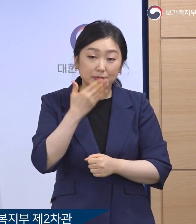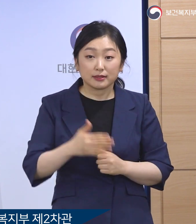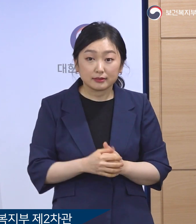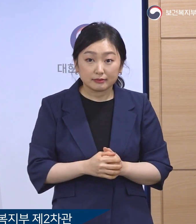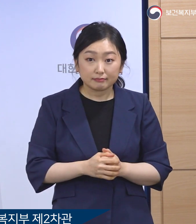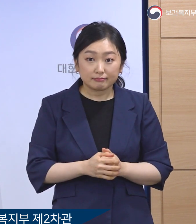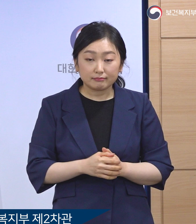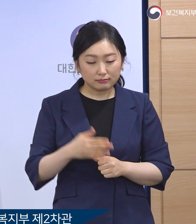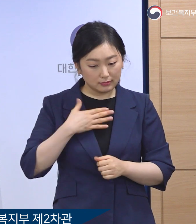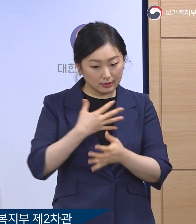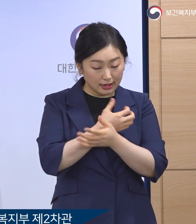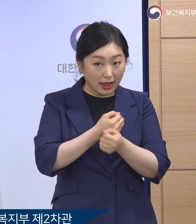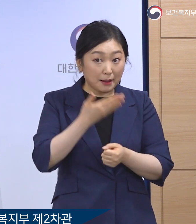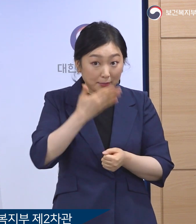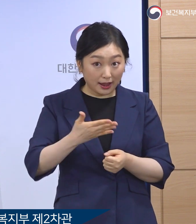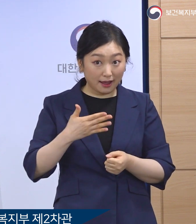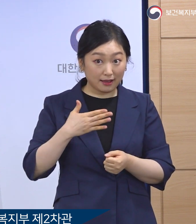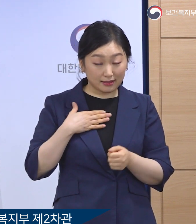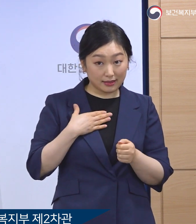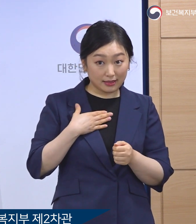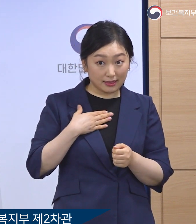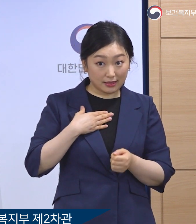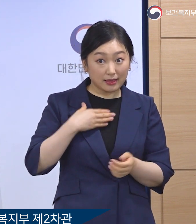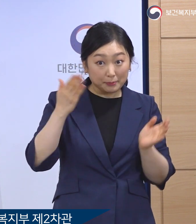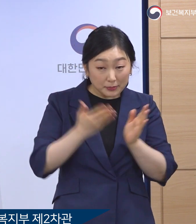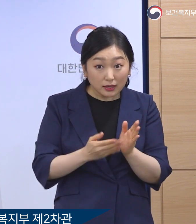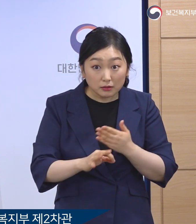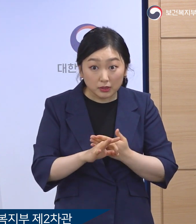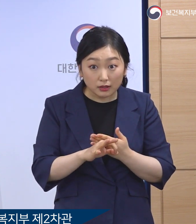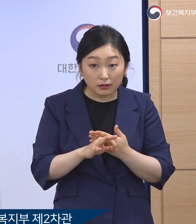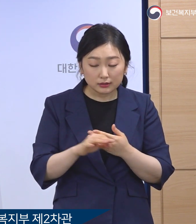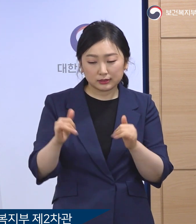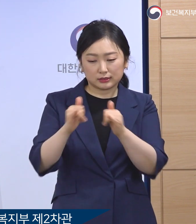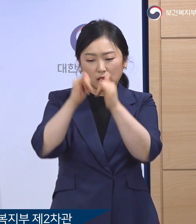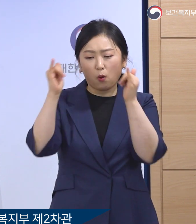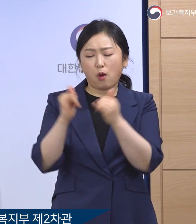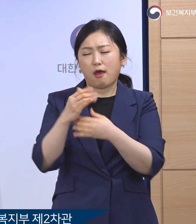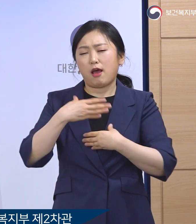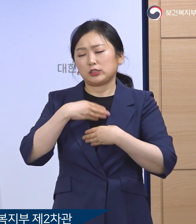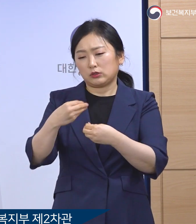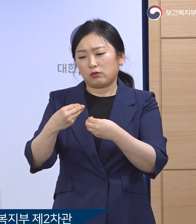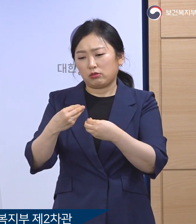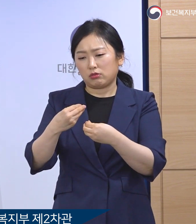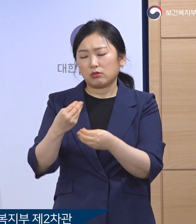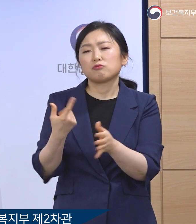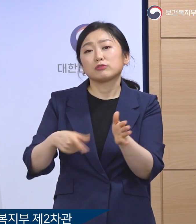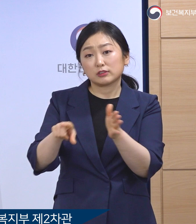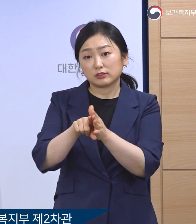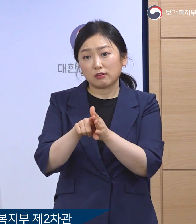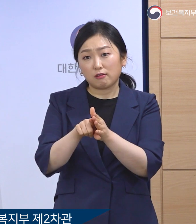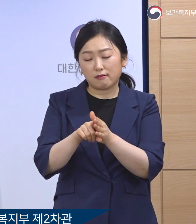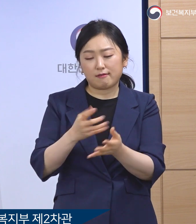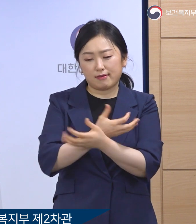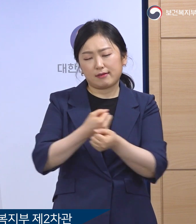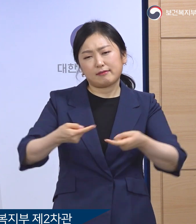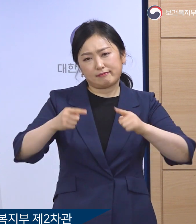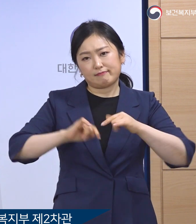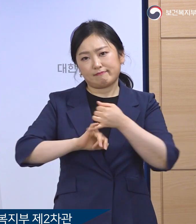대상자들께서는 본인의 건강과 우리 사회의 안전을 위해 예약에 동참해 주시기를